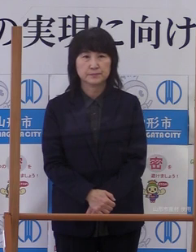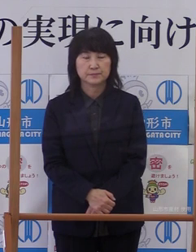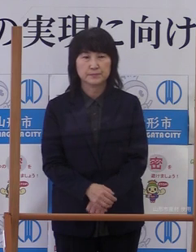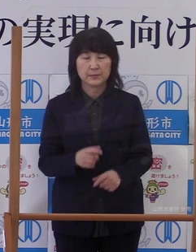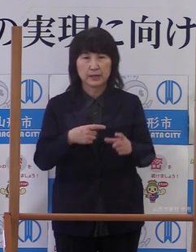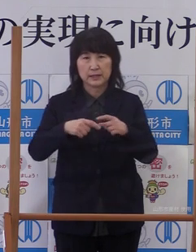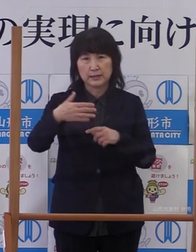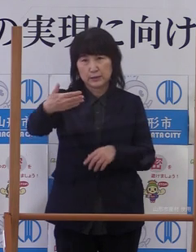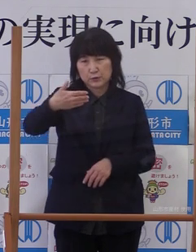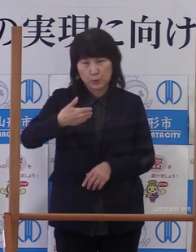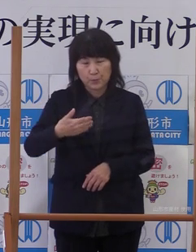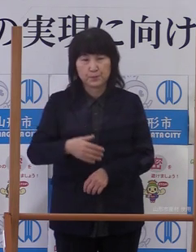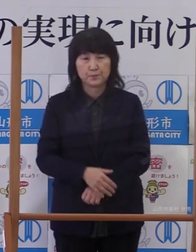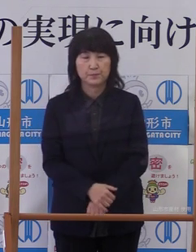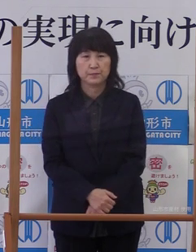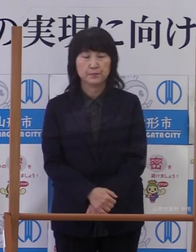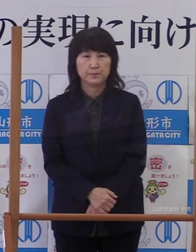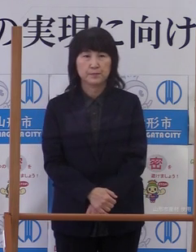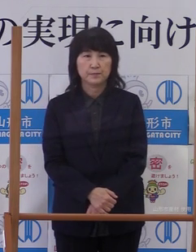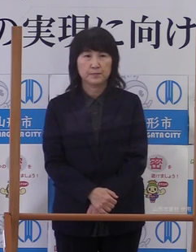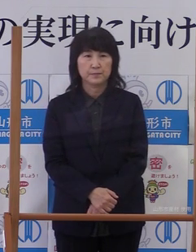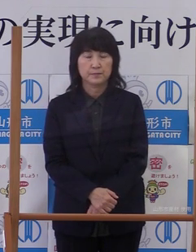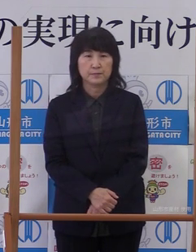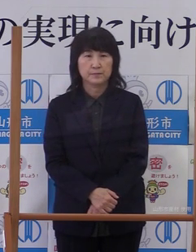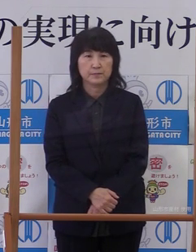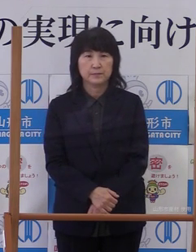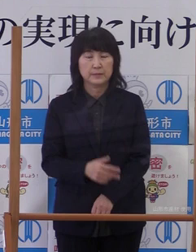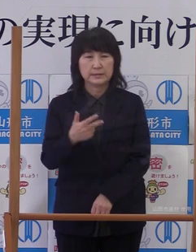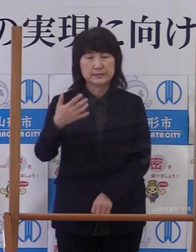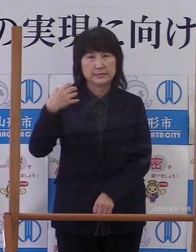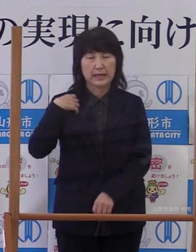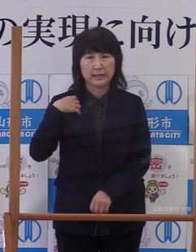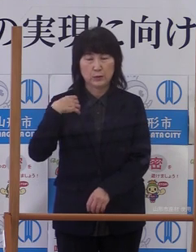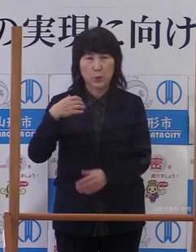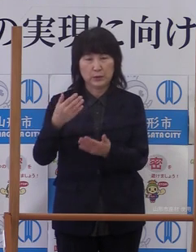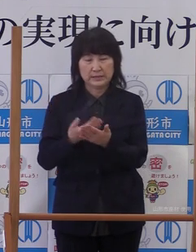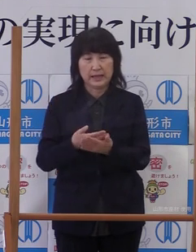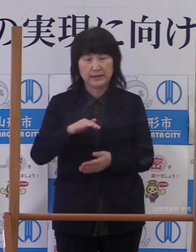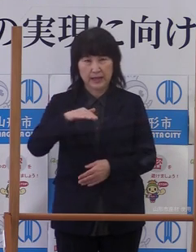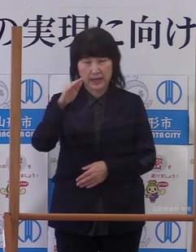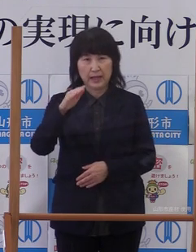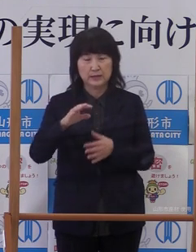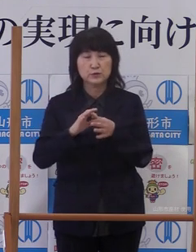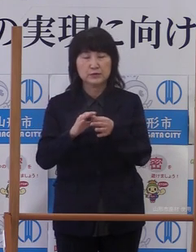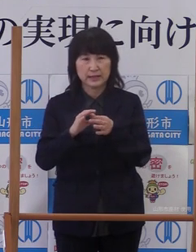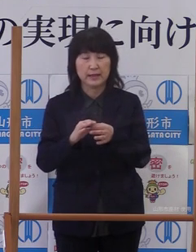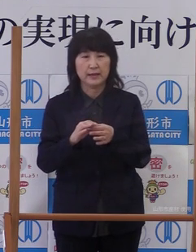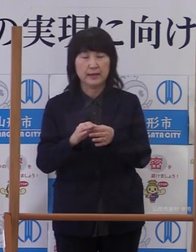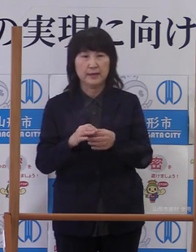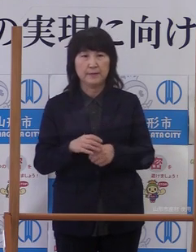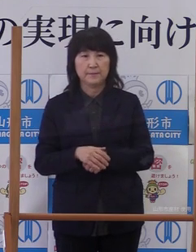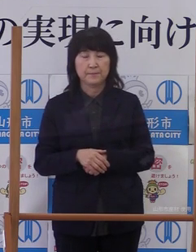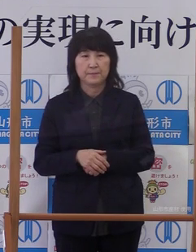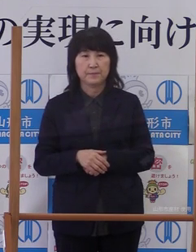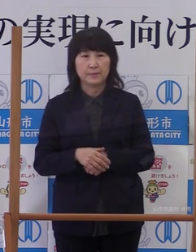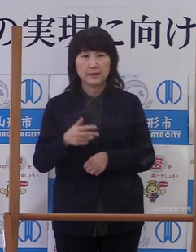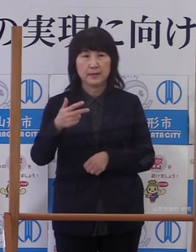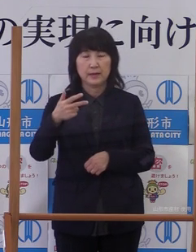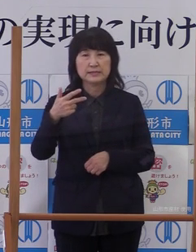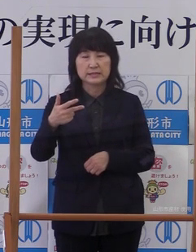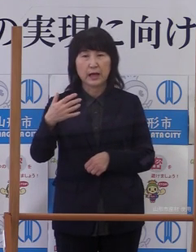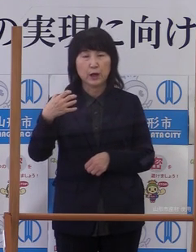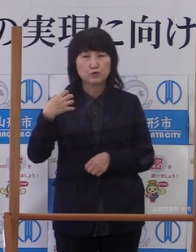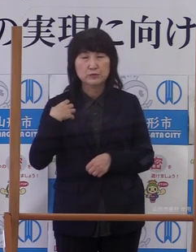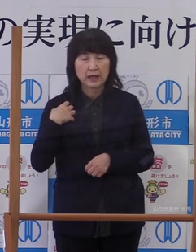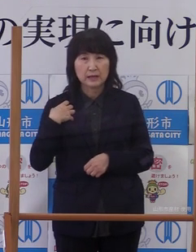重ねて失礼いたします。資産の残高、そもそも臨財債に関しても決して、市が負担を